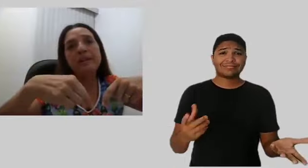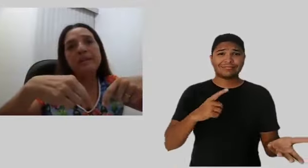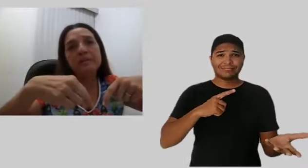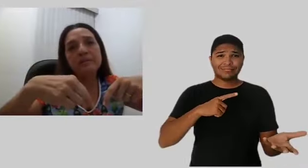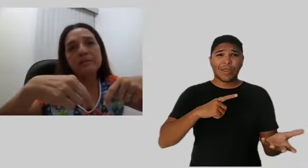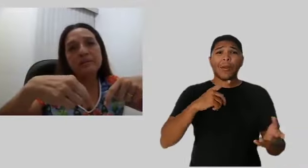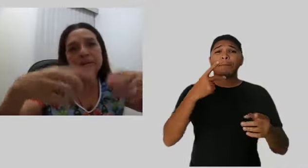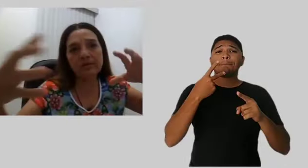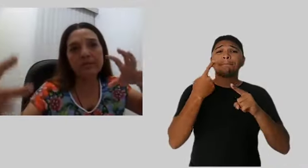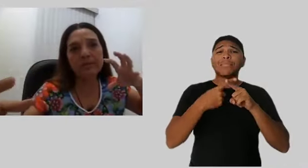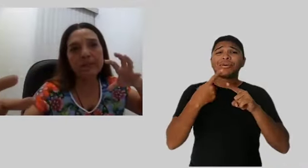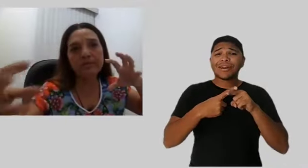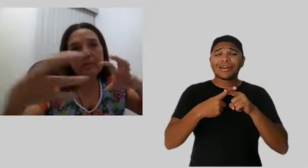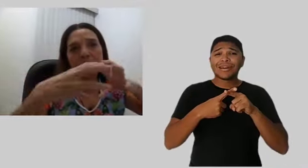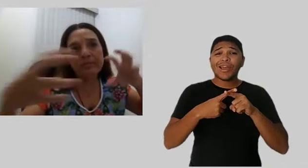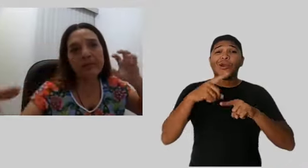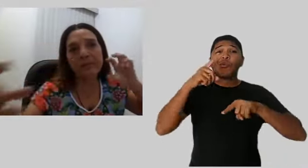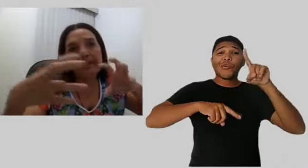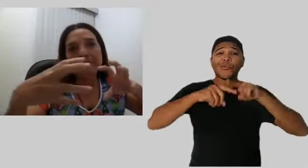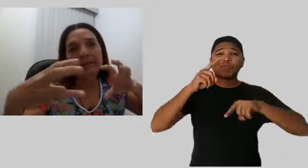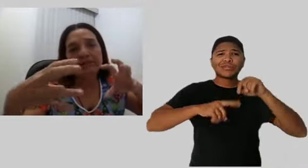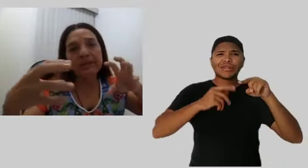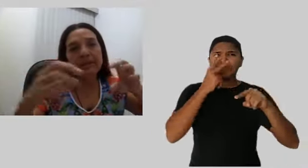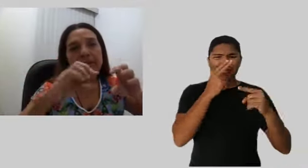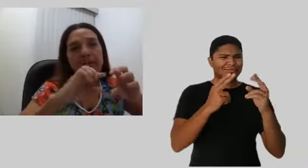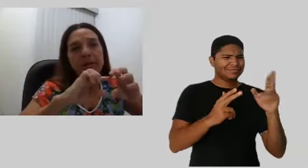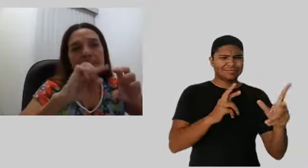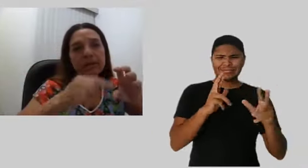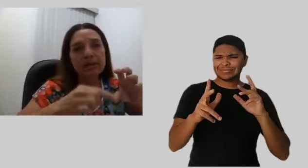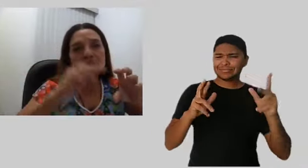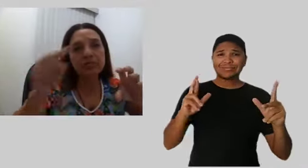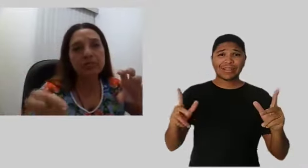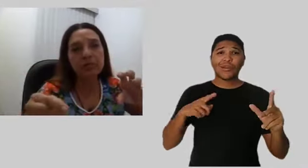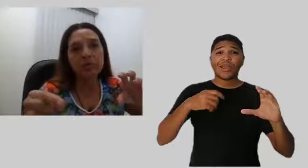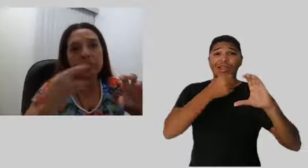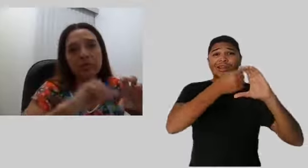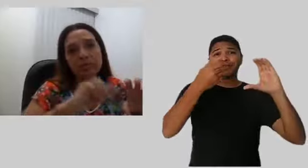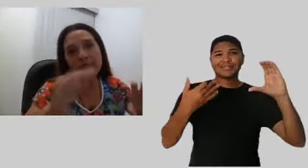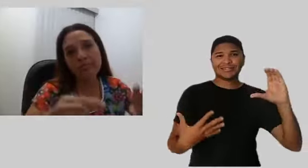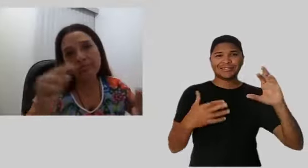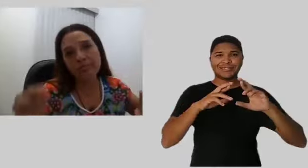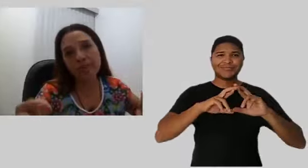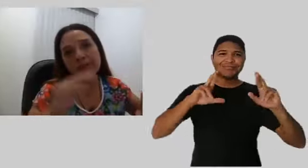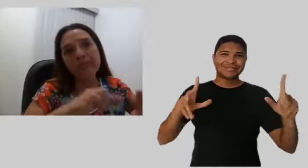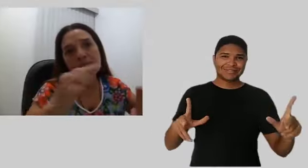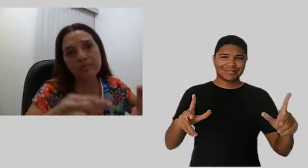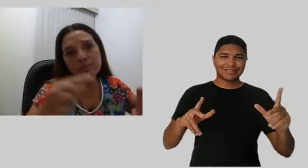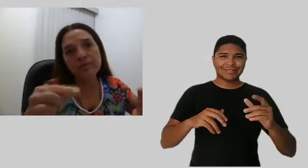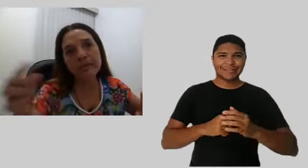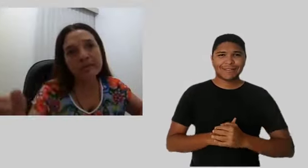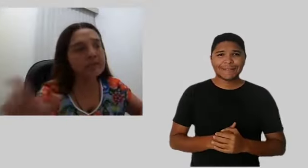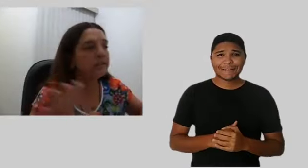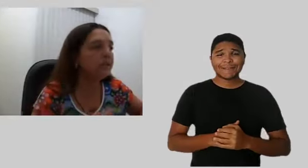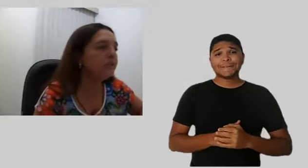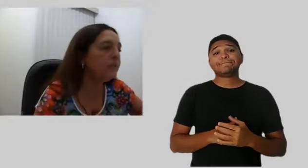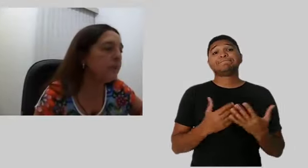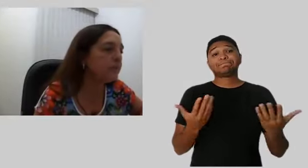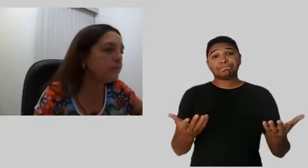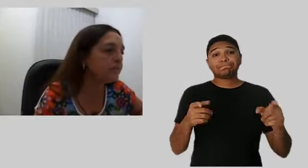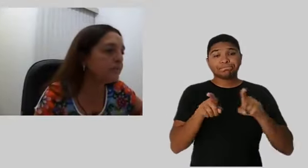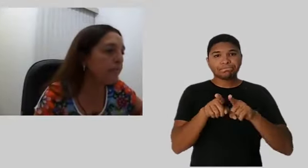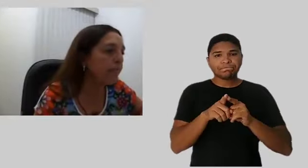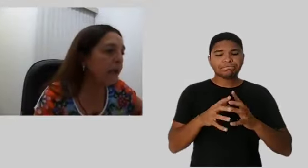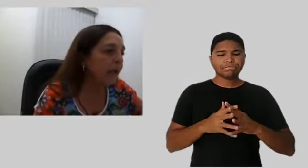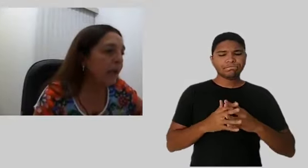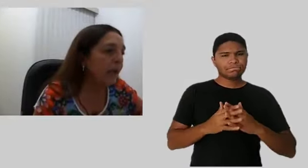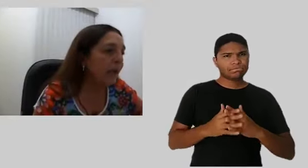elementos diferentes. Quer dizer, o objeto aparentemente não tem nada a ver porque ela juntou por atributos, por características